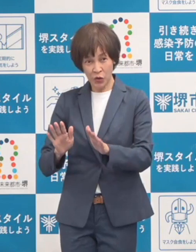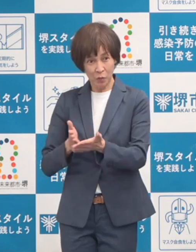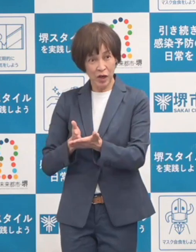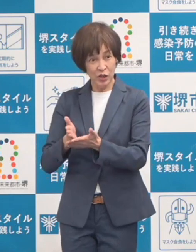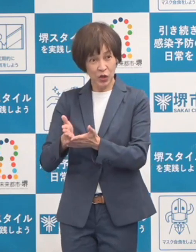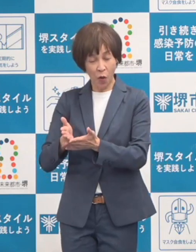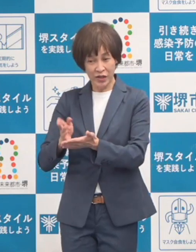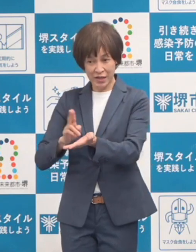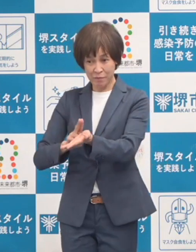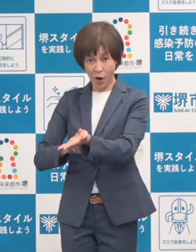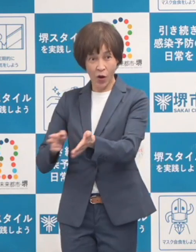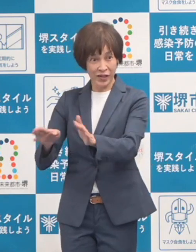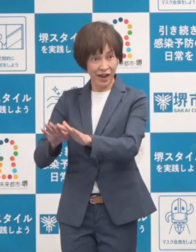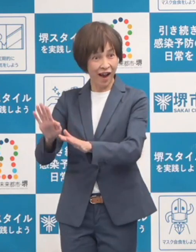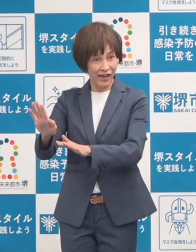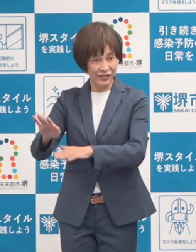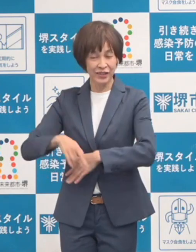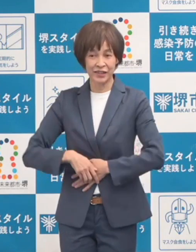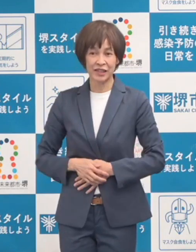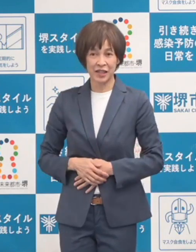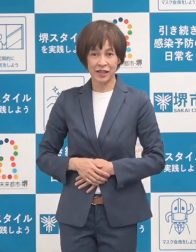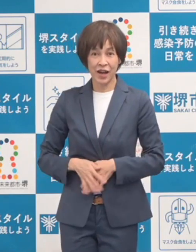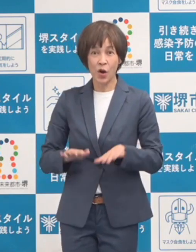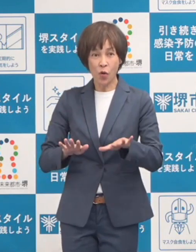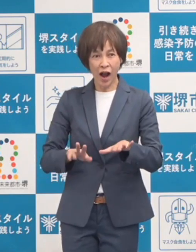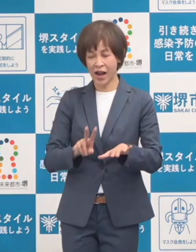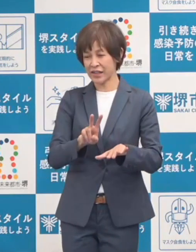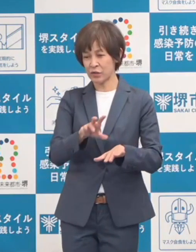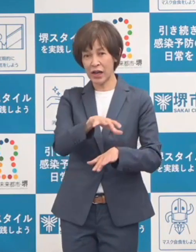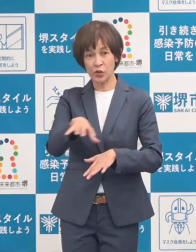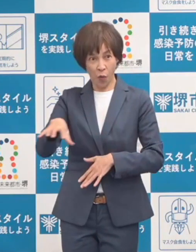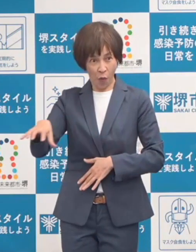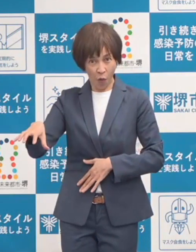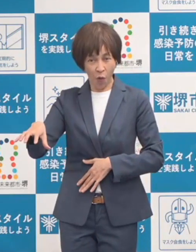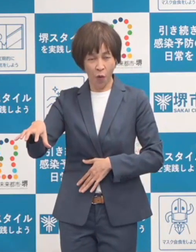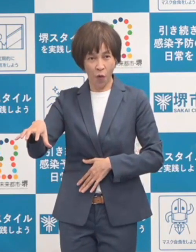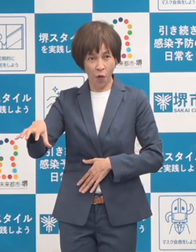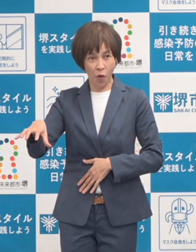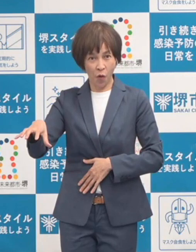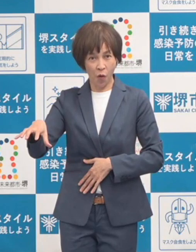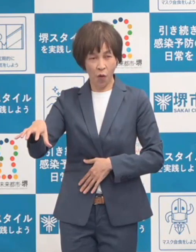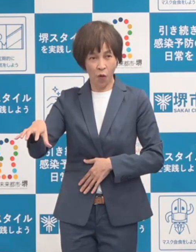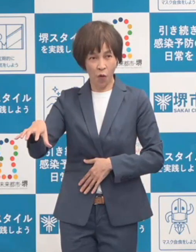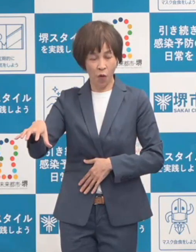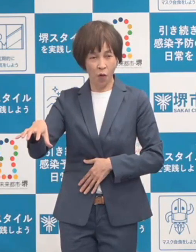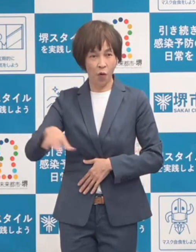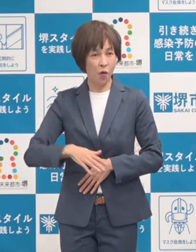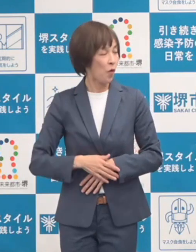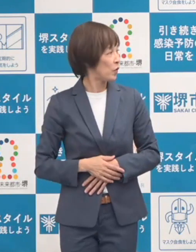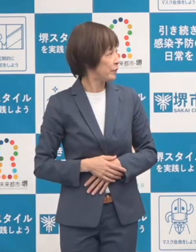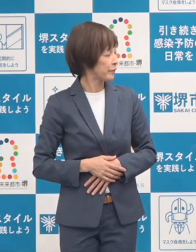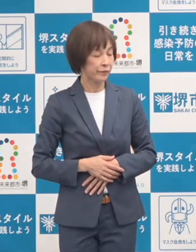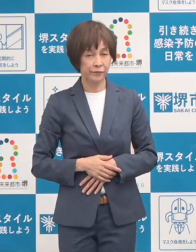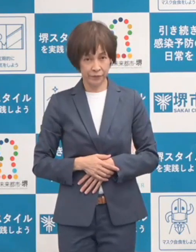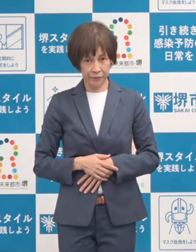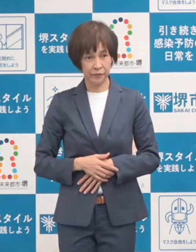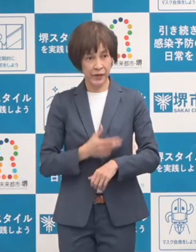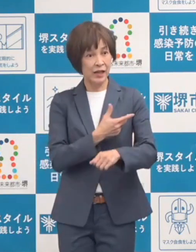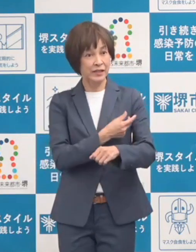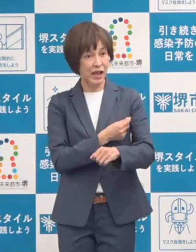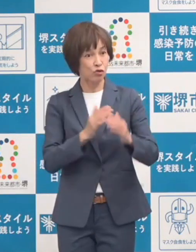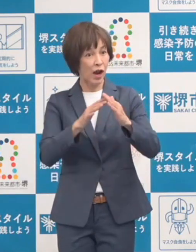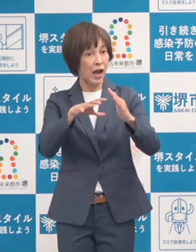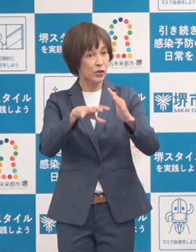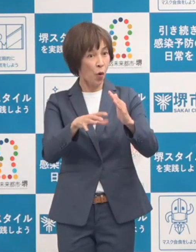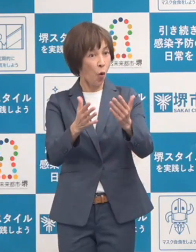多いと思います。今回その20箇所という限られたところではありますが、個別接種会場を多く設け